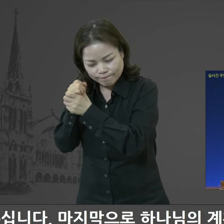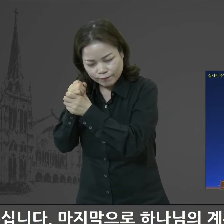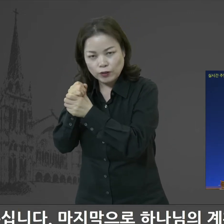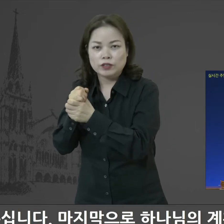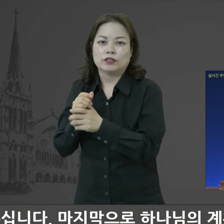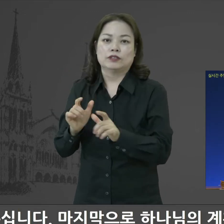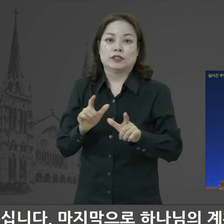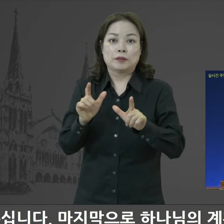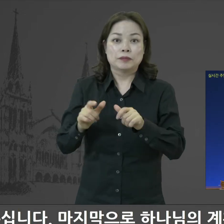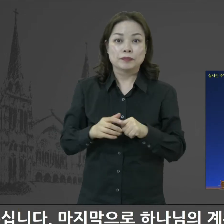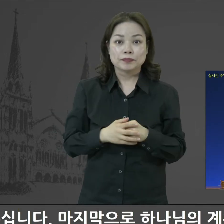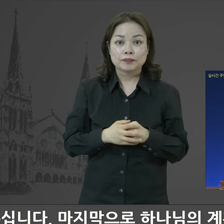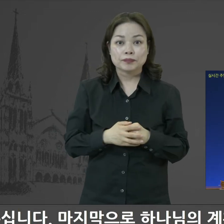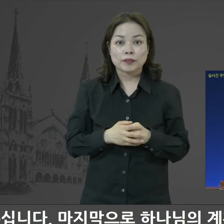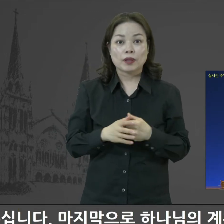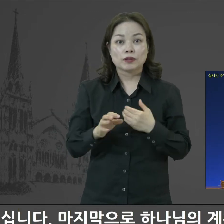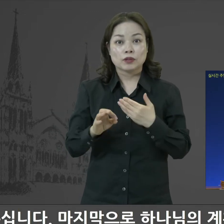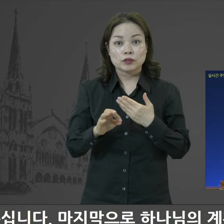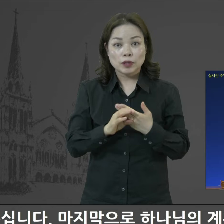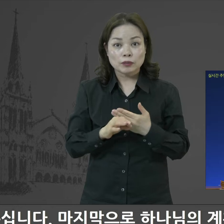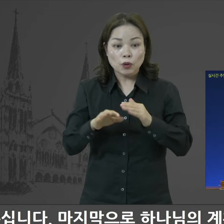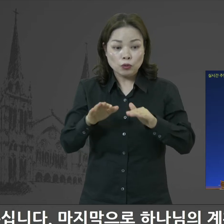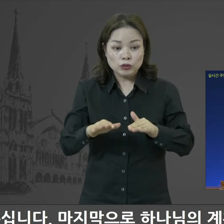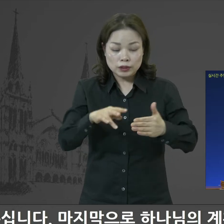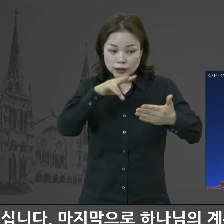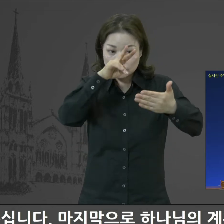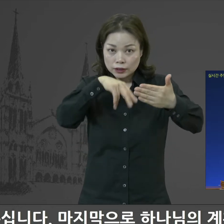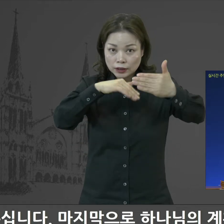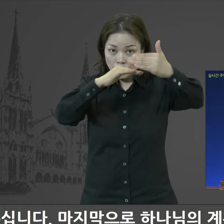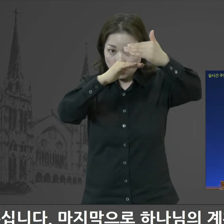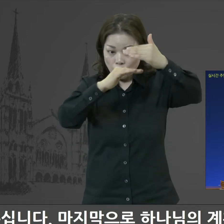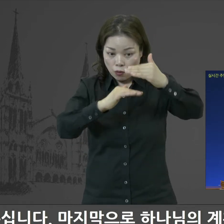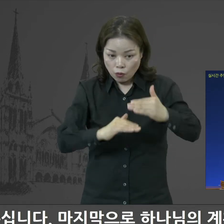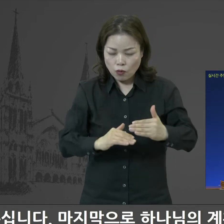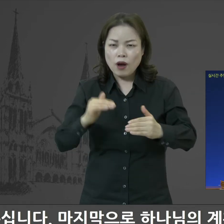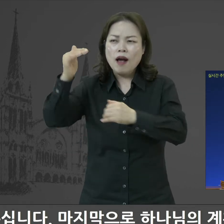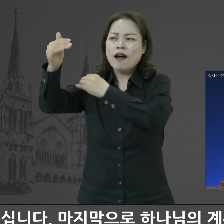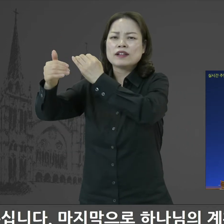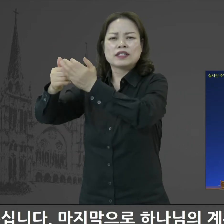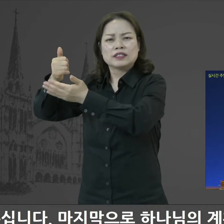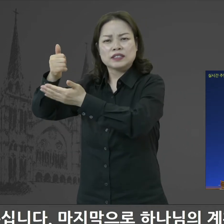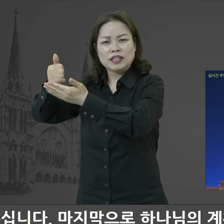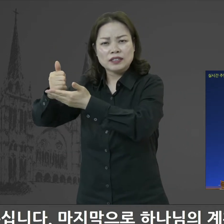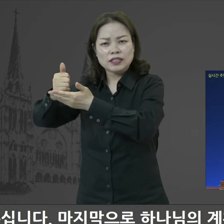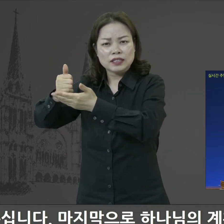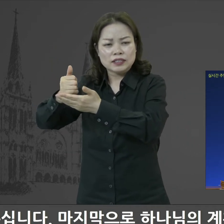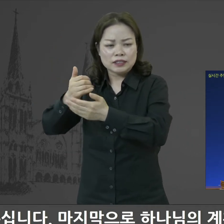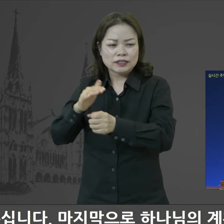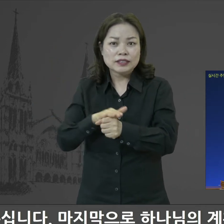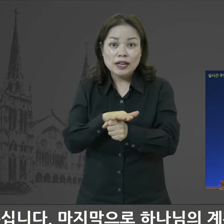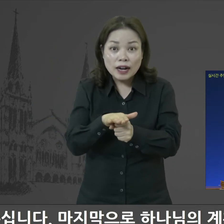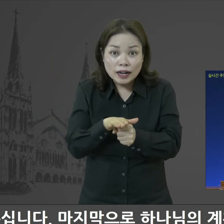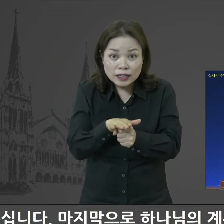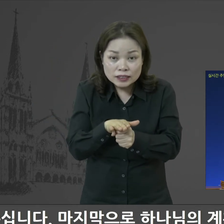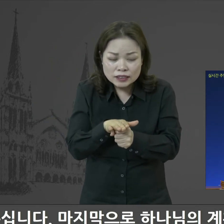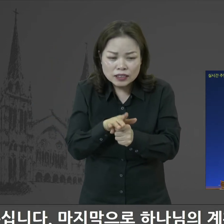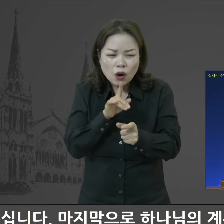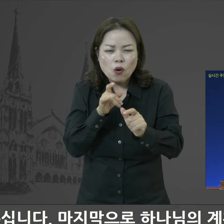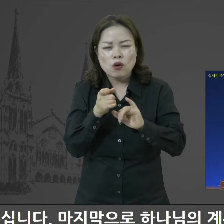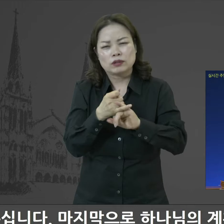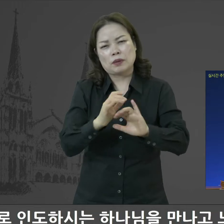살아갑니다. 그렇다면 오늘 우리가 읽은 말씀은 이 하나님께서 당신의 사랑하는 이